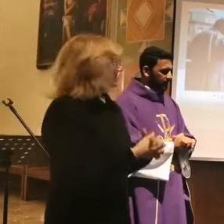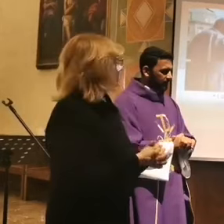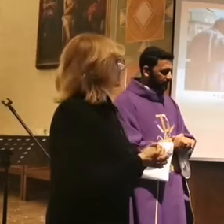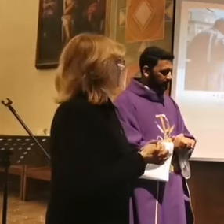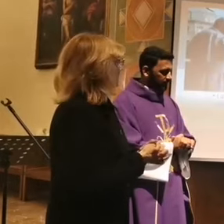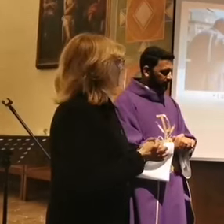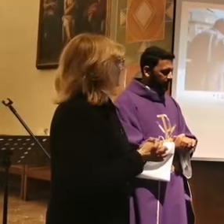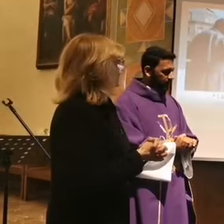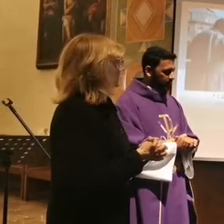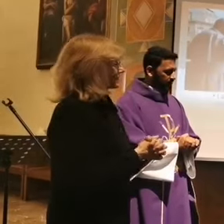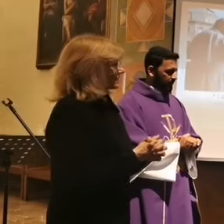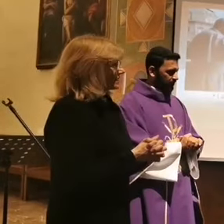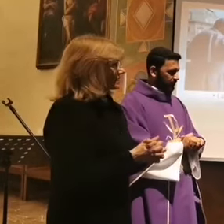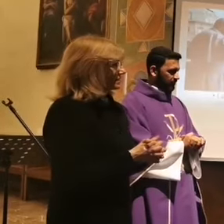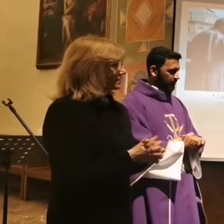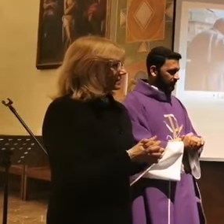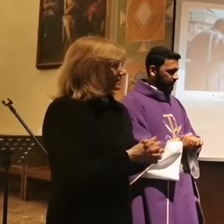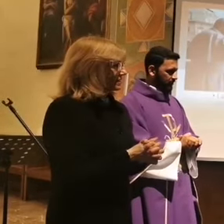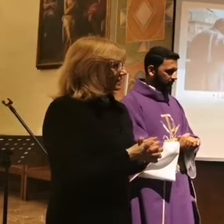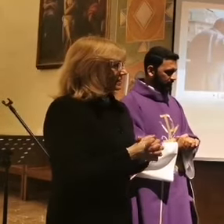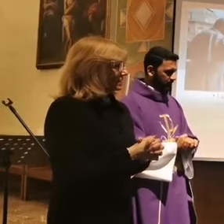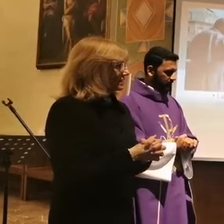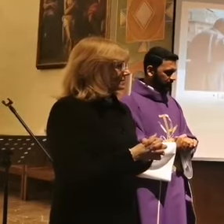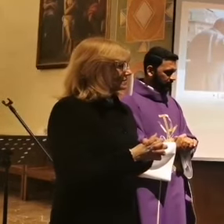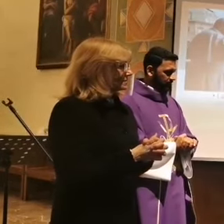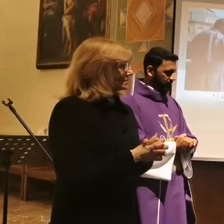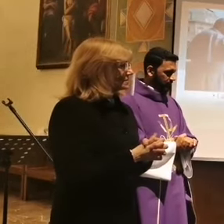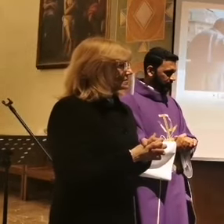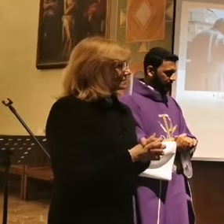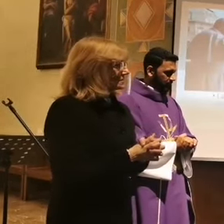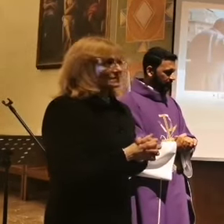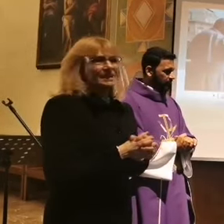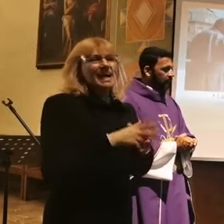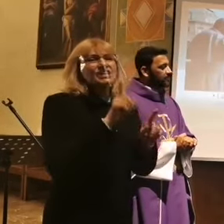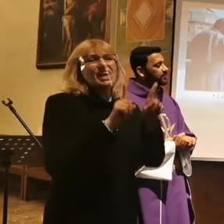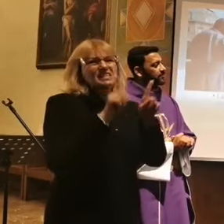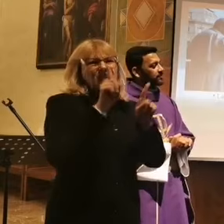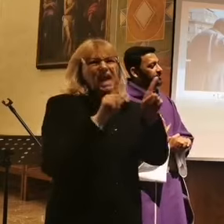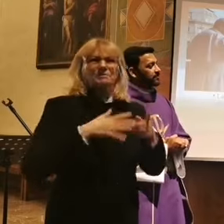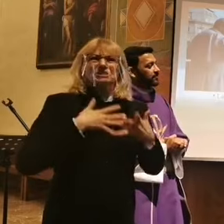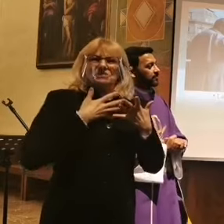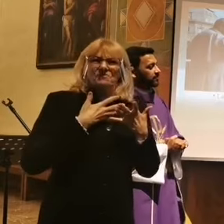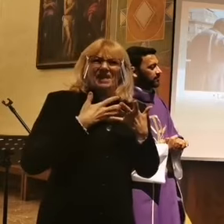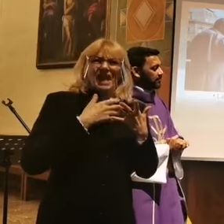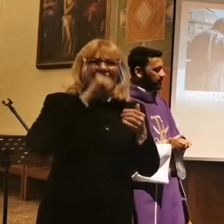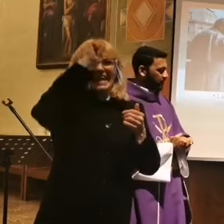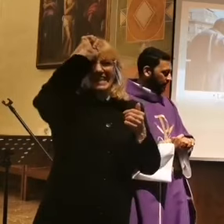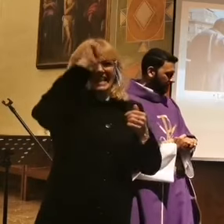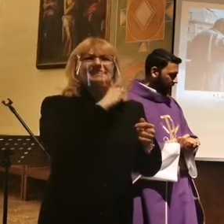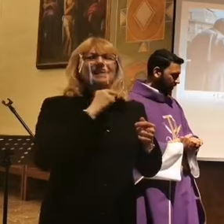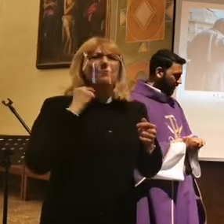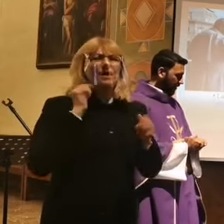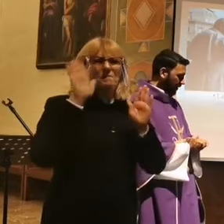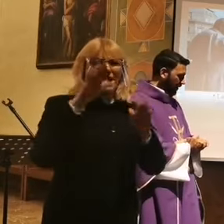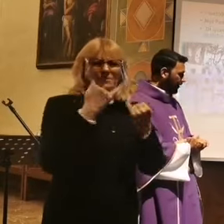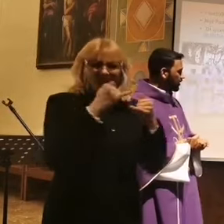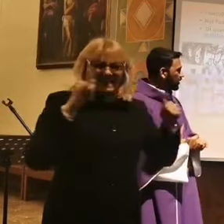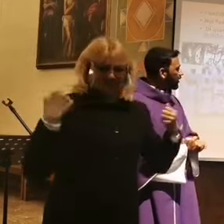w różnych ubraniach, w różnych strojach do mszy świętej. Zaraz Pan Redzinson wytłumaczy, czemu tak się dzieje.